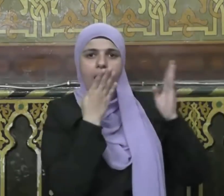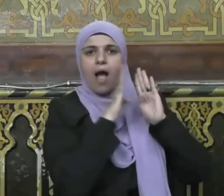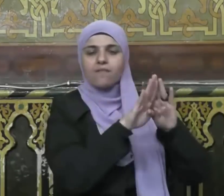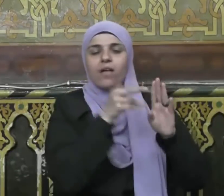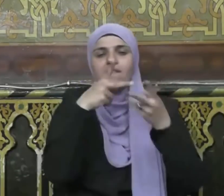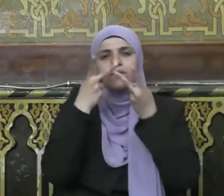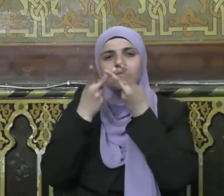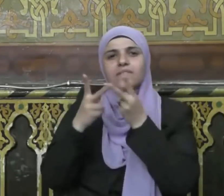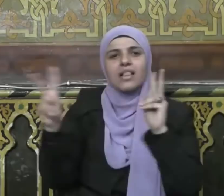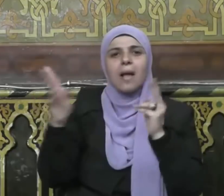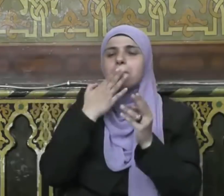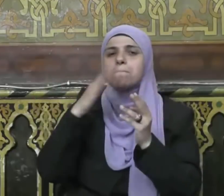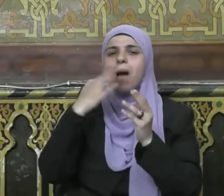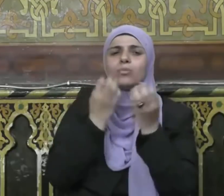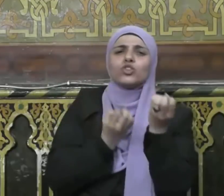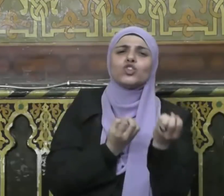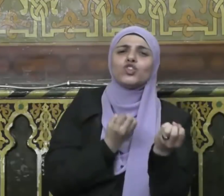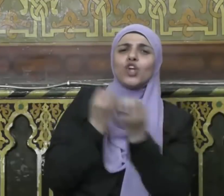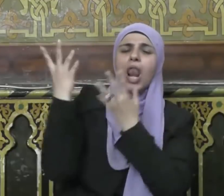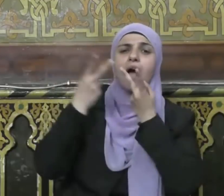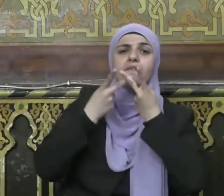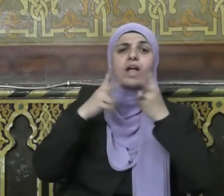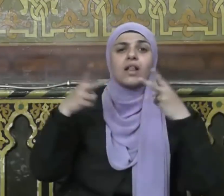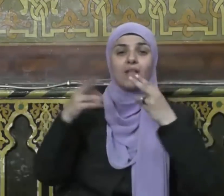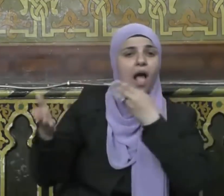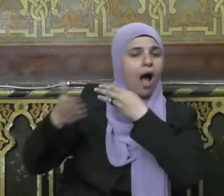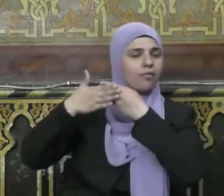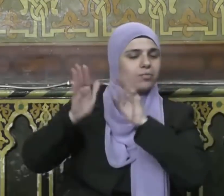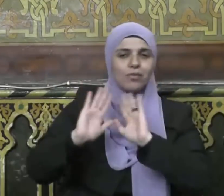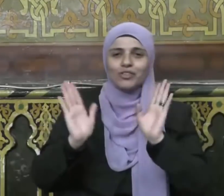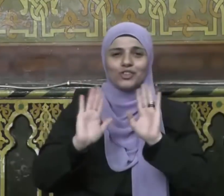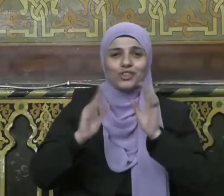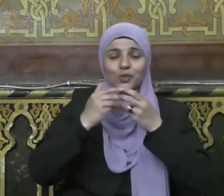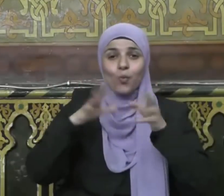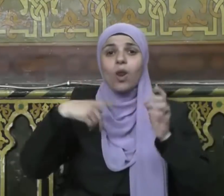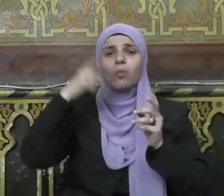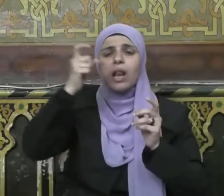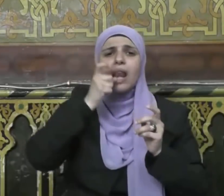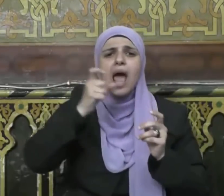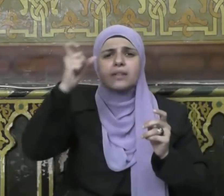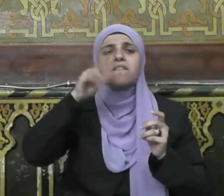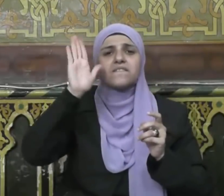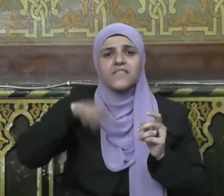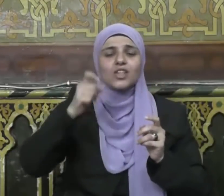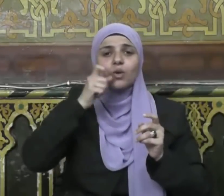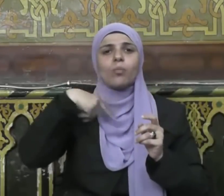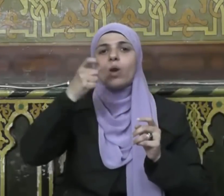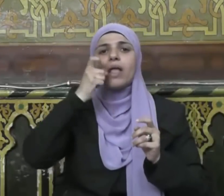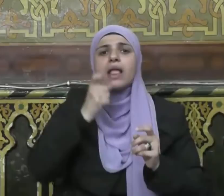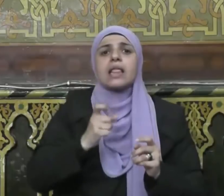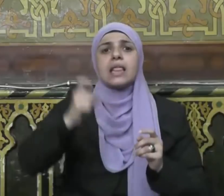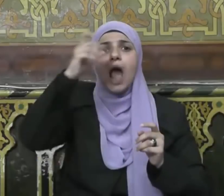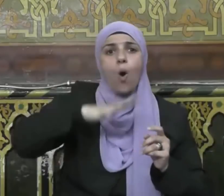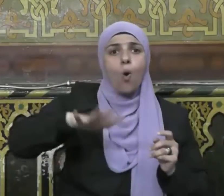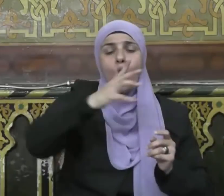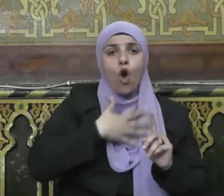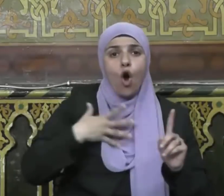بالعتق من النار أن من منى الله عز وجل عليه بهذه المنقبة العظيمة والنعمة الجليلة